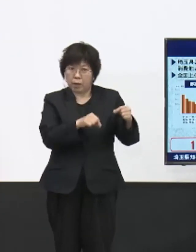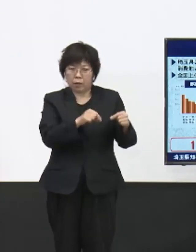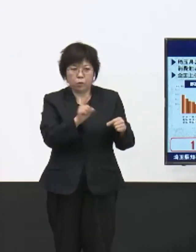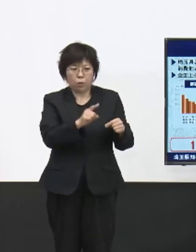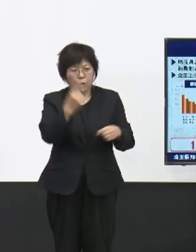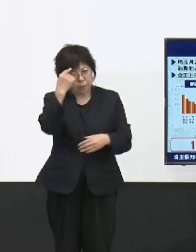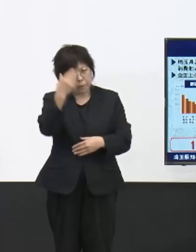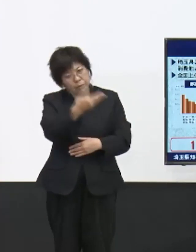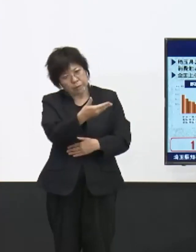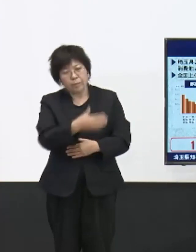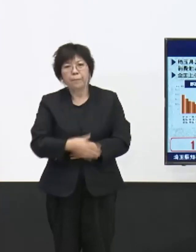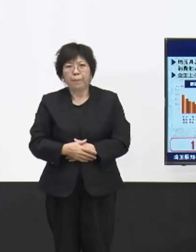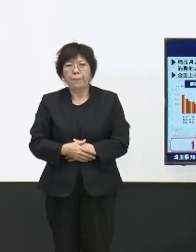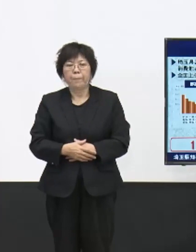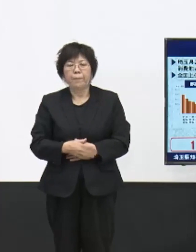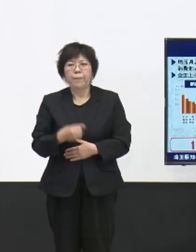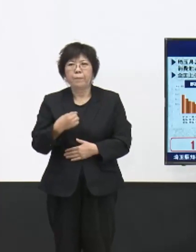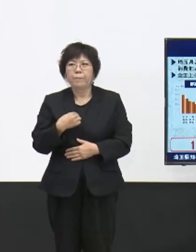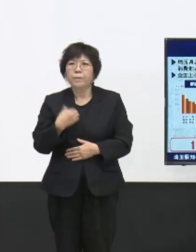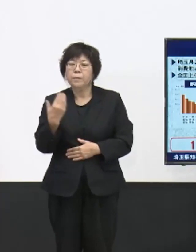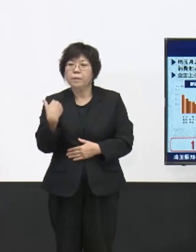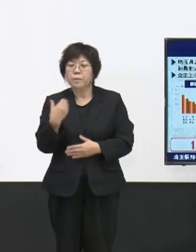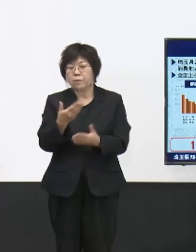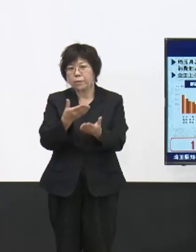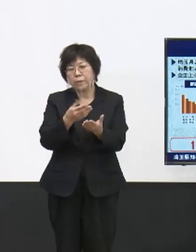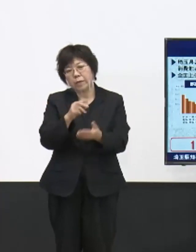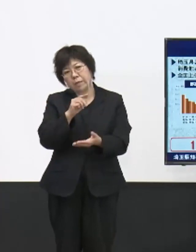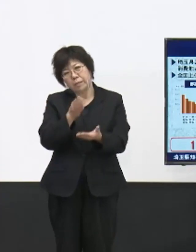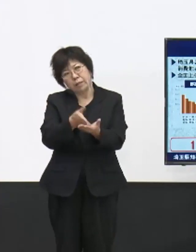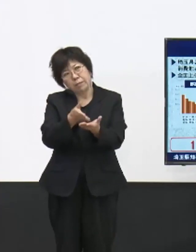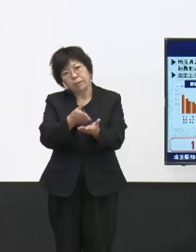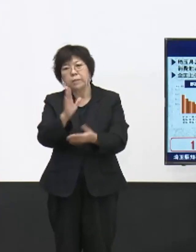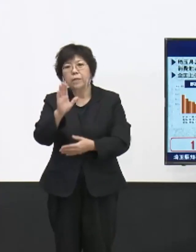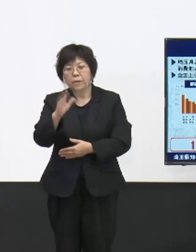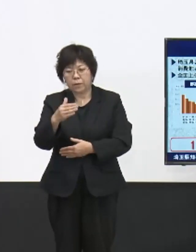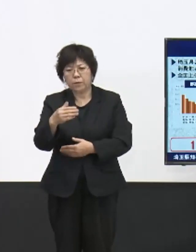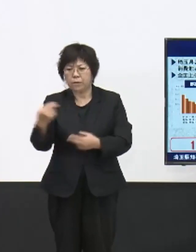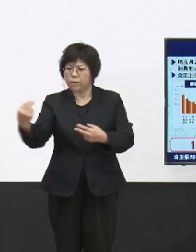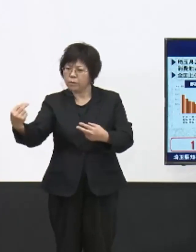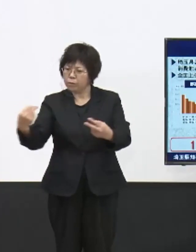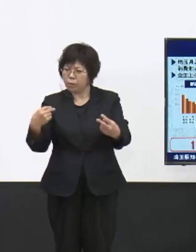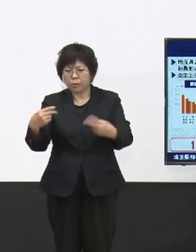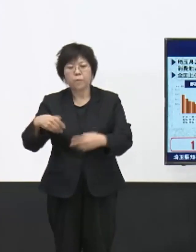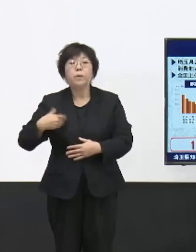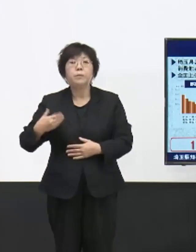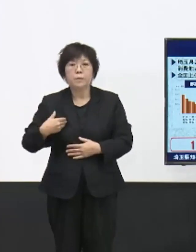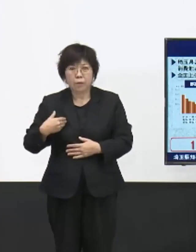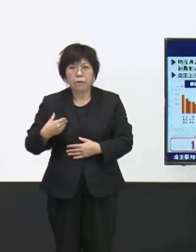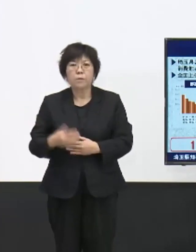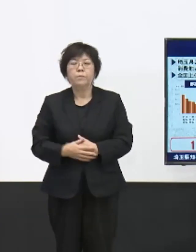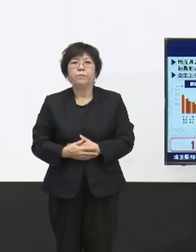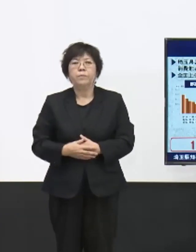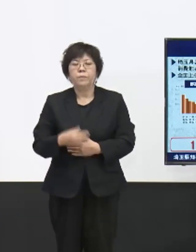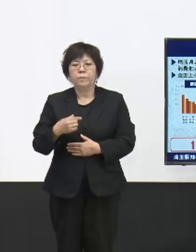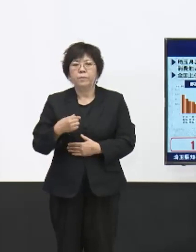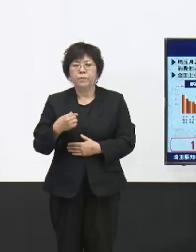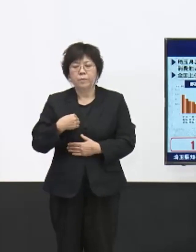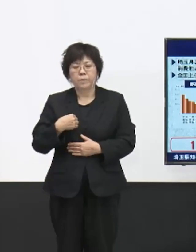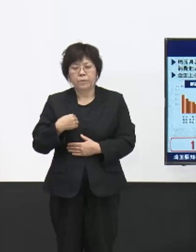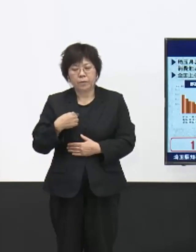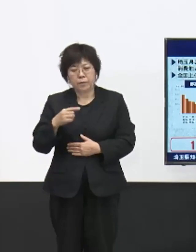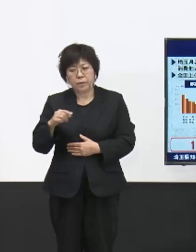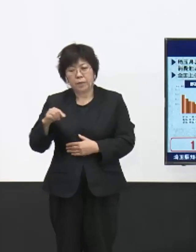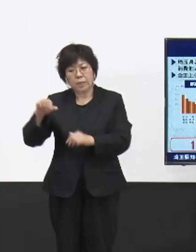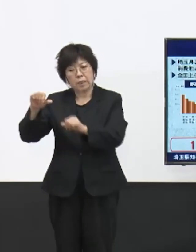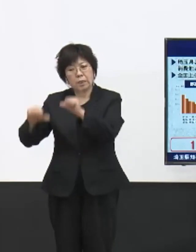か。 私、ちょっと先ほど申し上げたのは、見え方の問題であって、今回、私の周りで多かったのは、例えば自民党でい